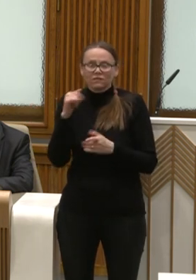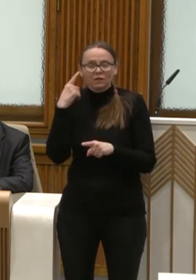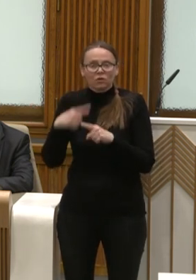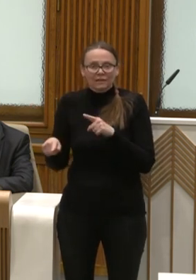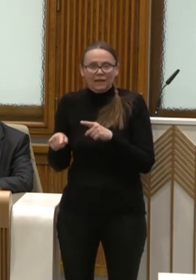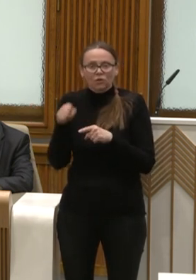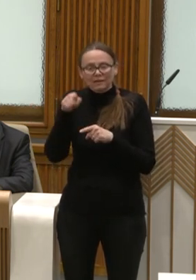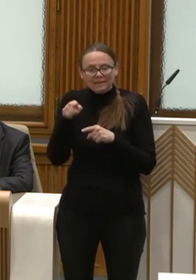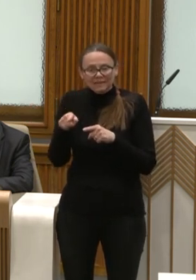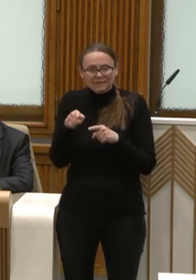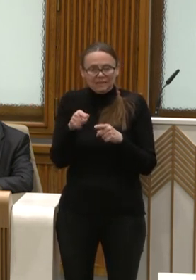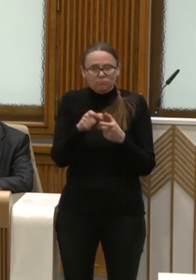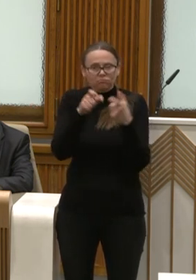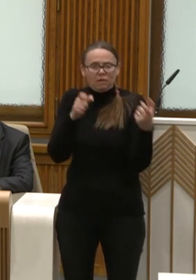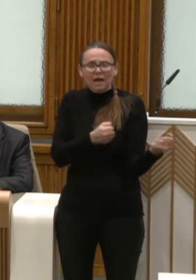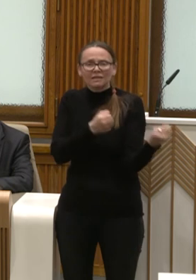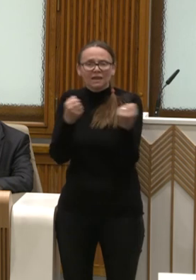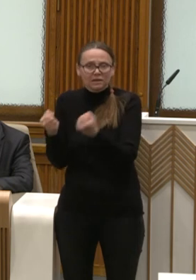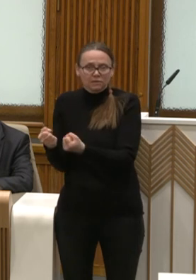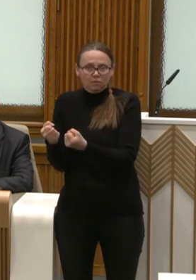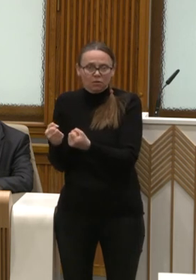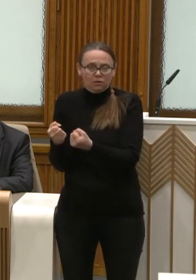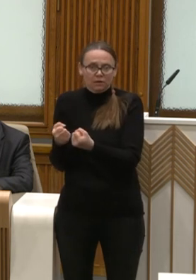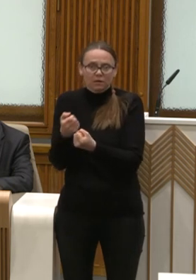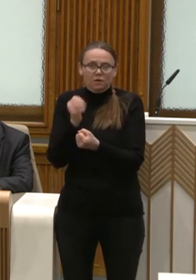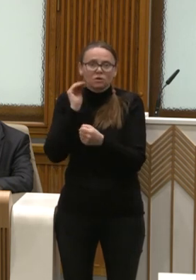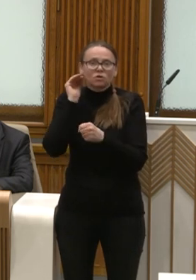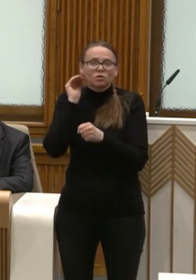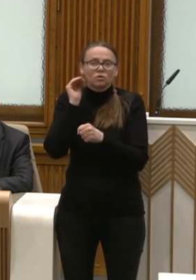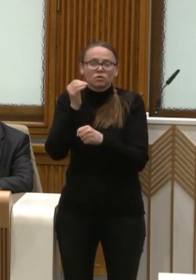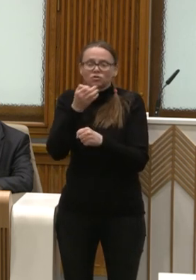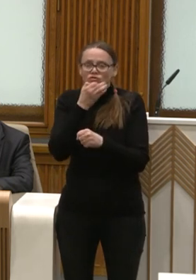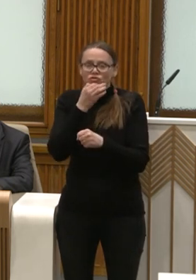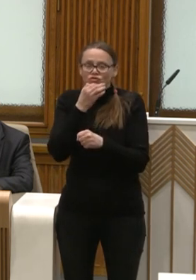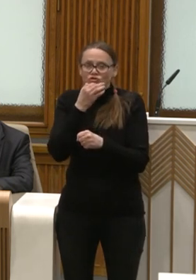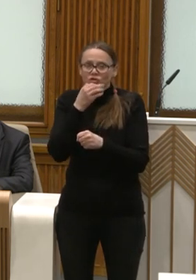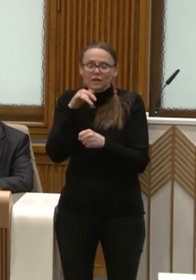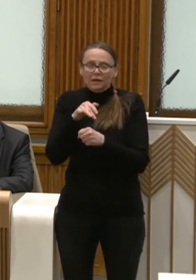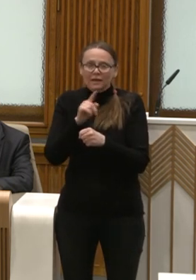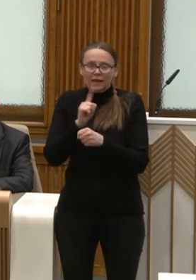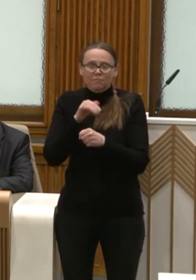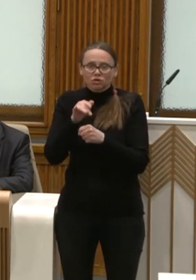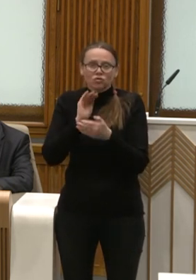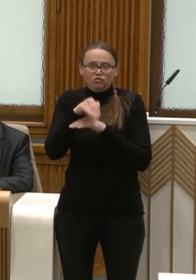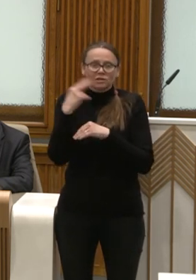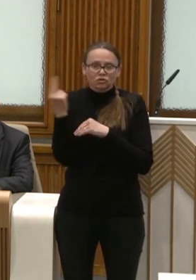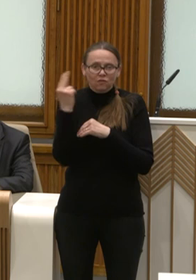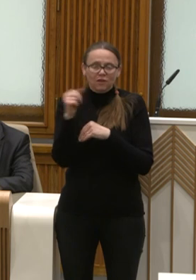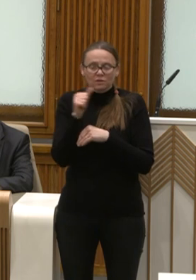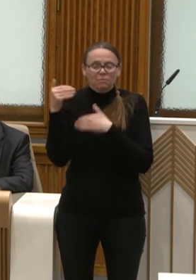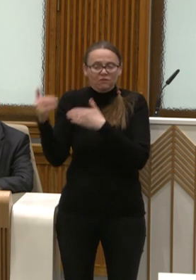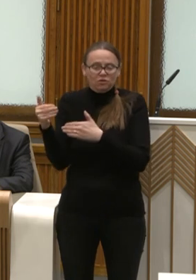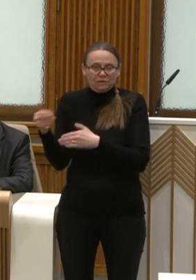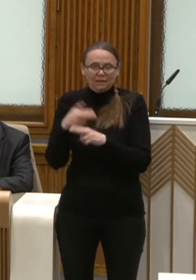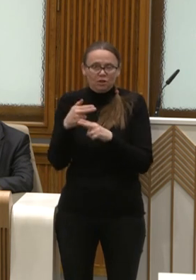delno tisti transport, ki čez Slovenijo ne bi šel zgolj v sosednje države, ampak tudi čez sosednje države v druge